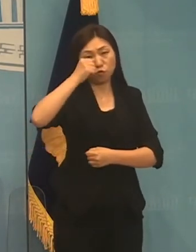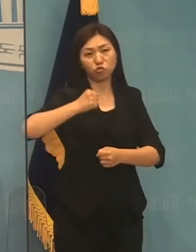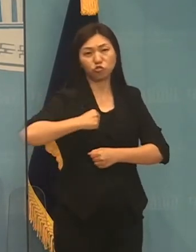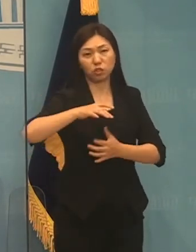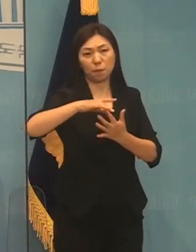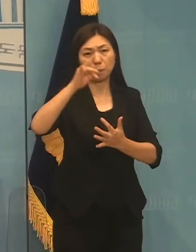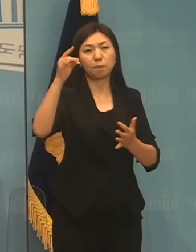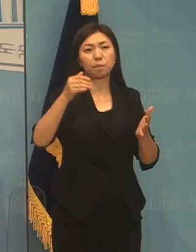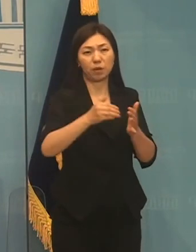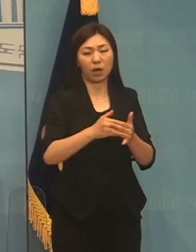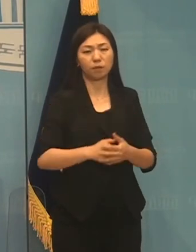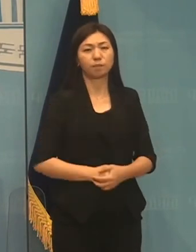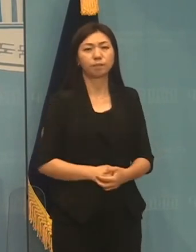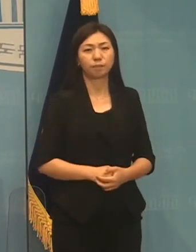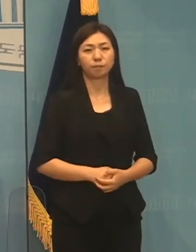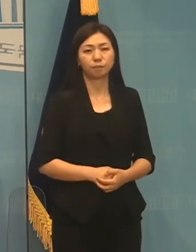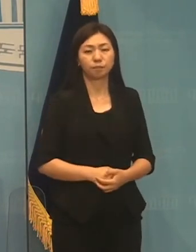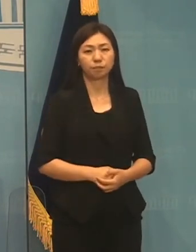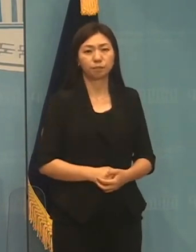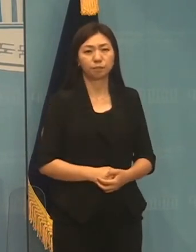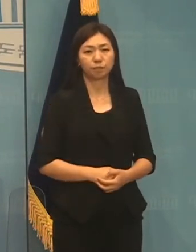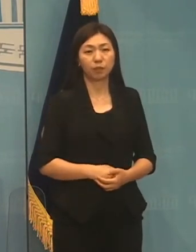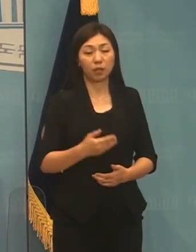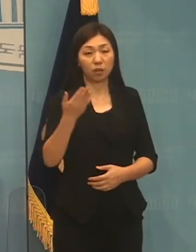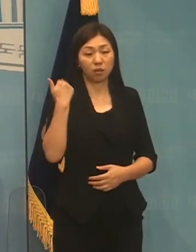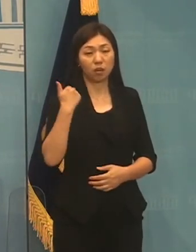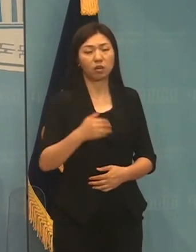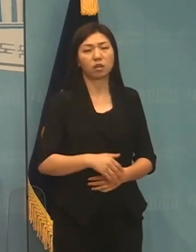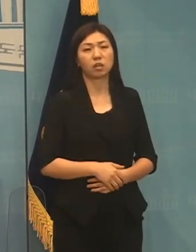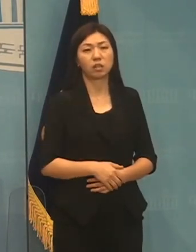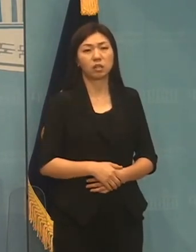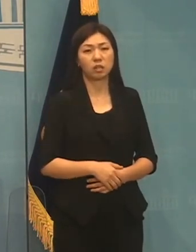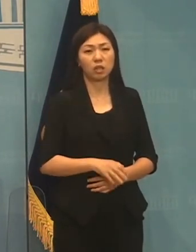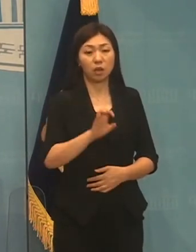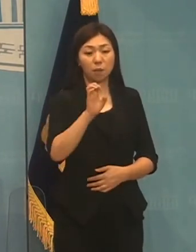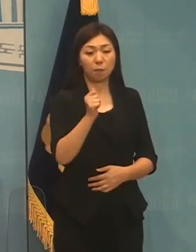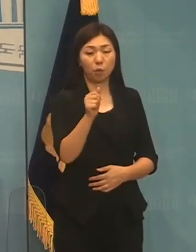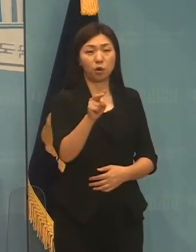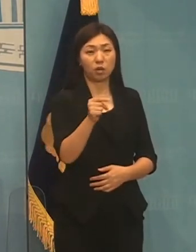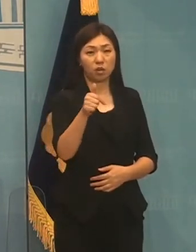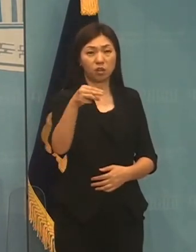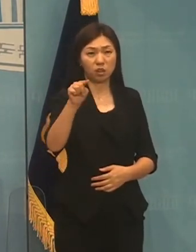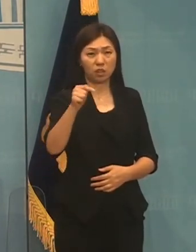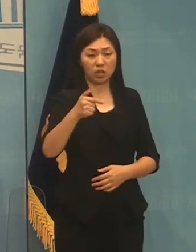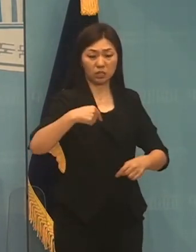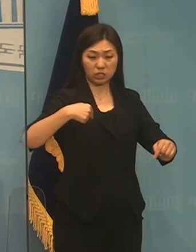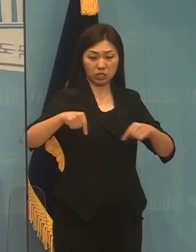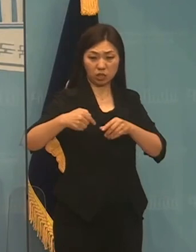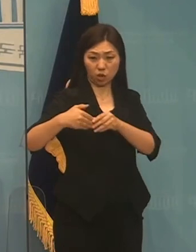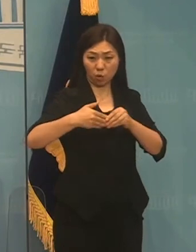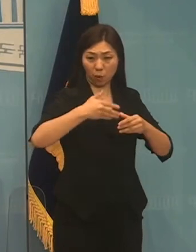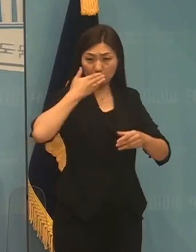기관은 고연탄 후 생사관에 부하를 지휘할 수 있는가?